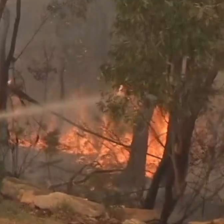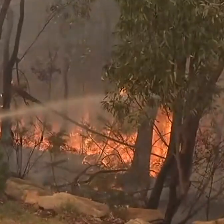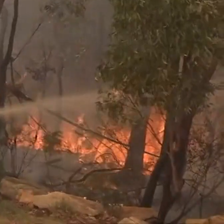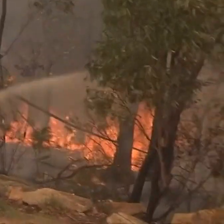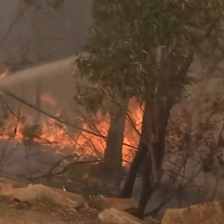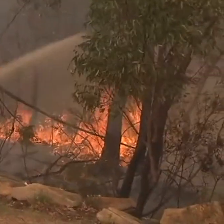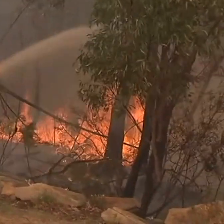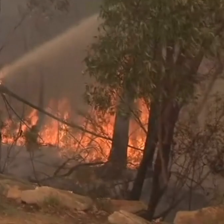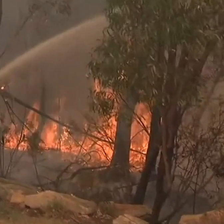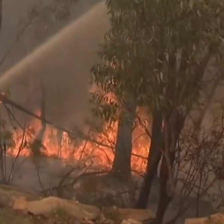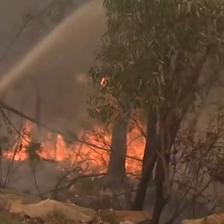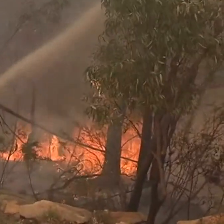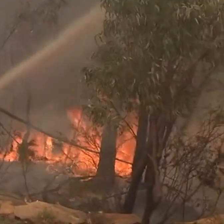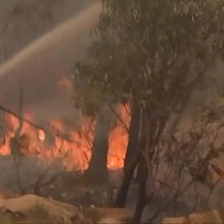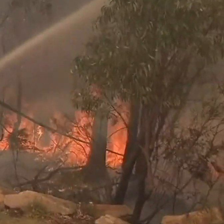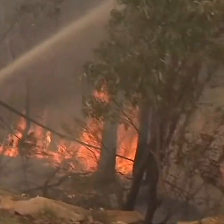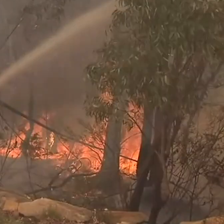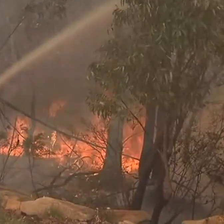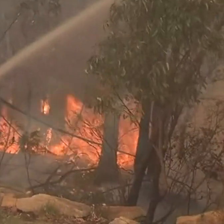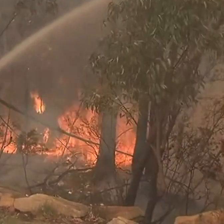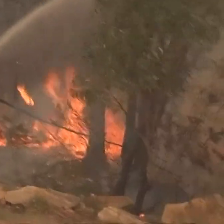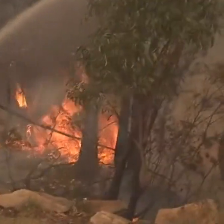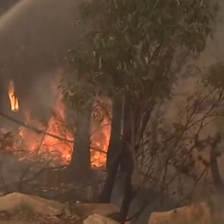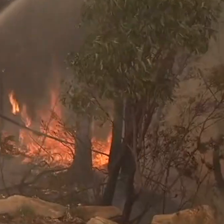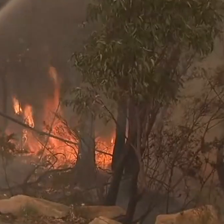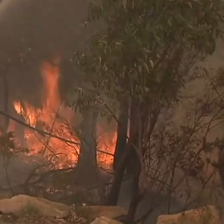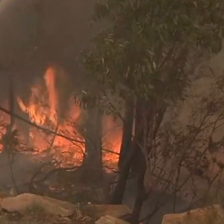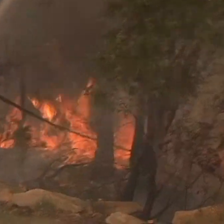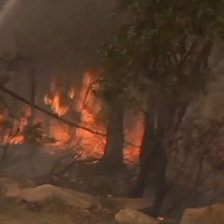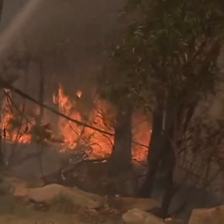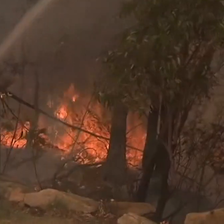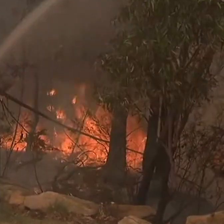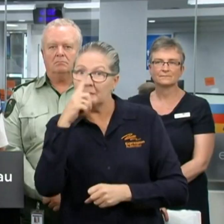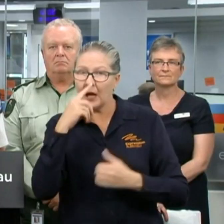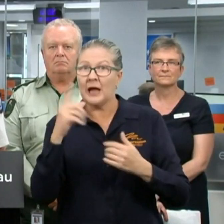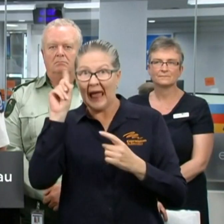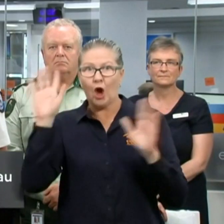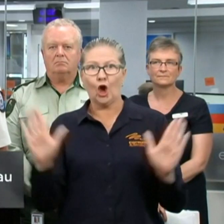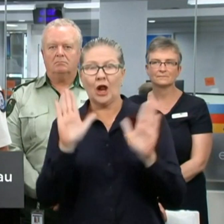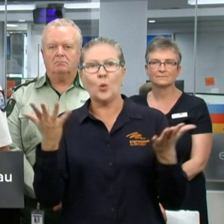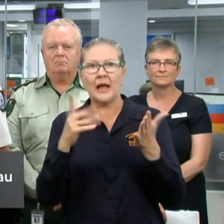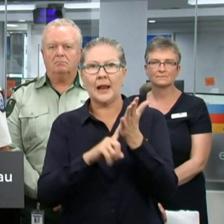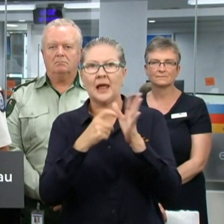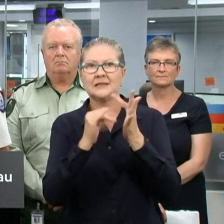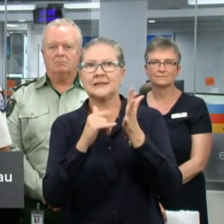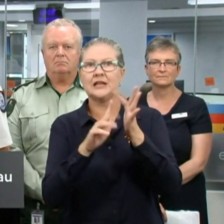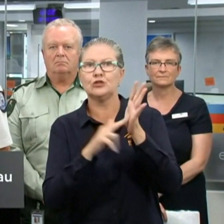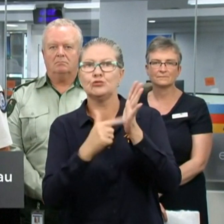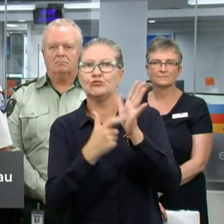betroffen. Tausende Bewohner und Urlauber wurden aufgerufen, sich vor den Flammen in Sicherheit zu bringen.